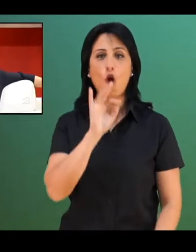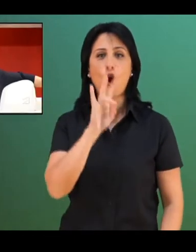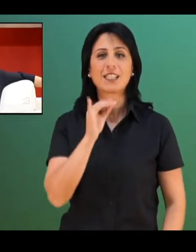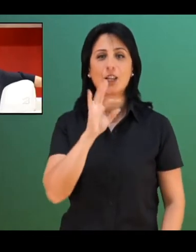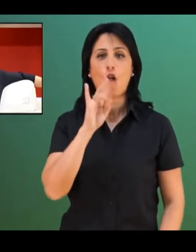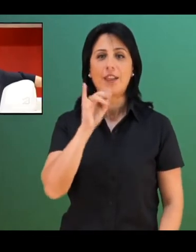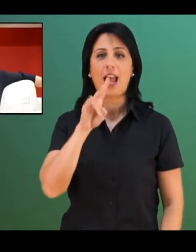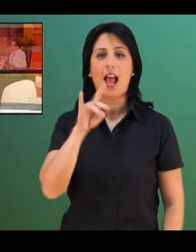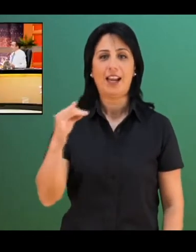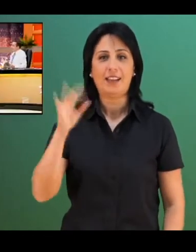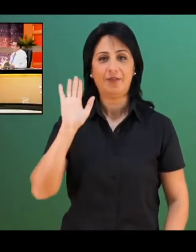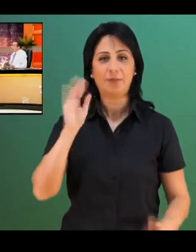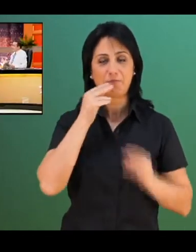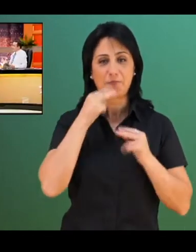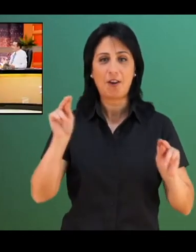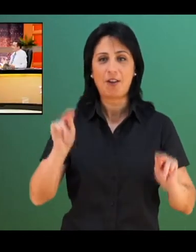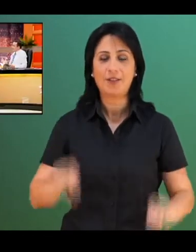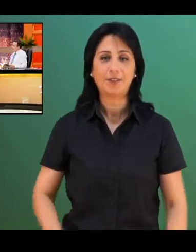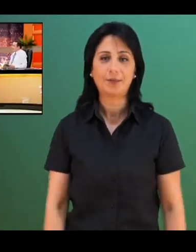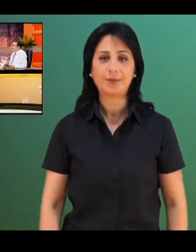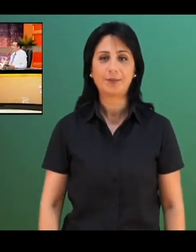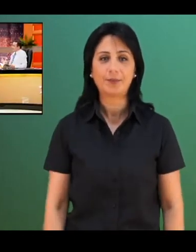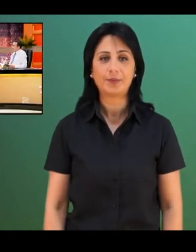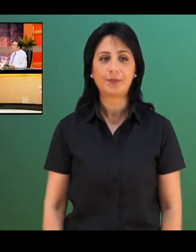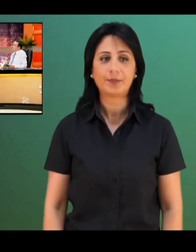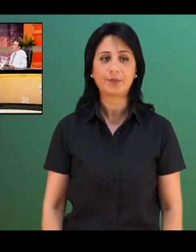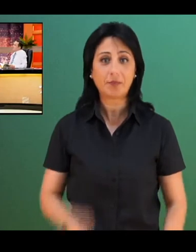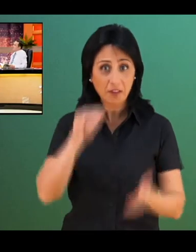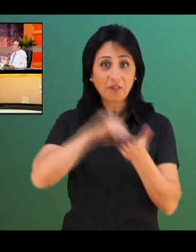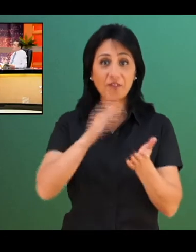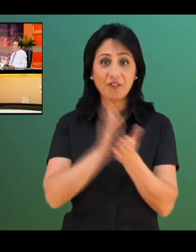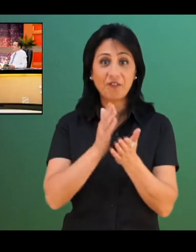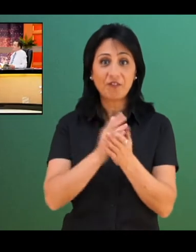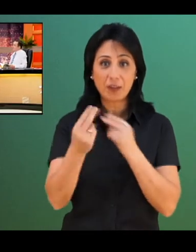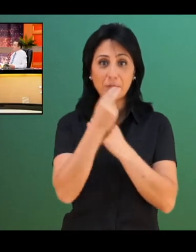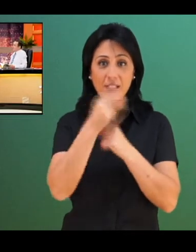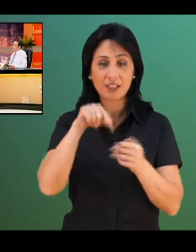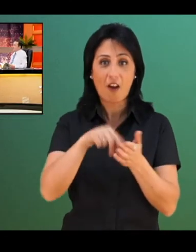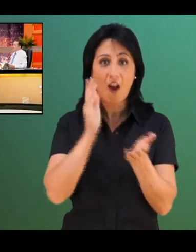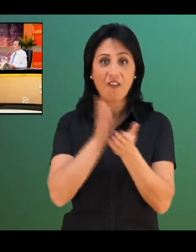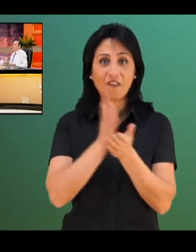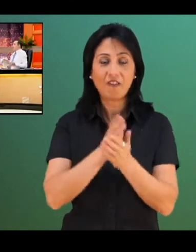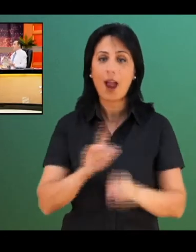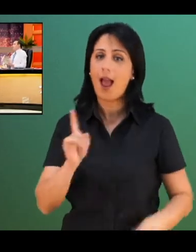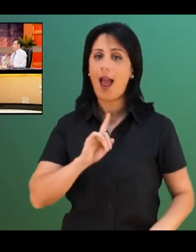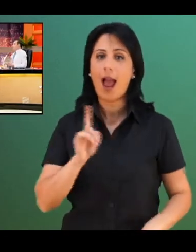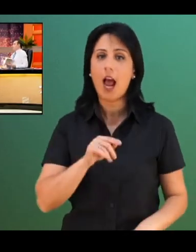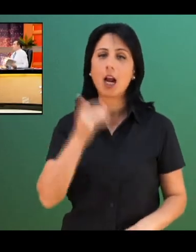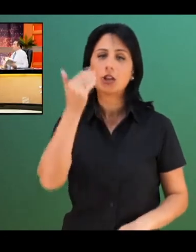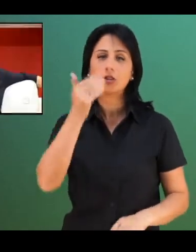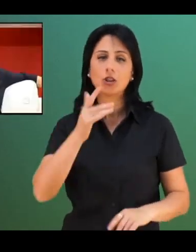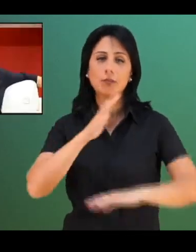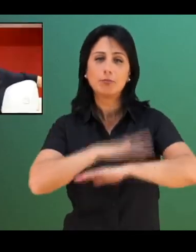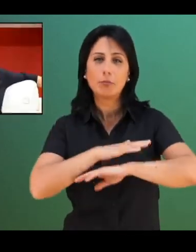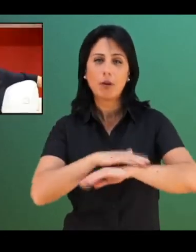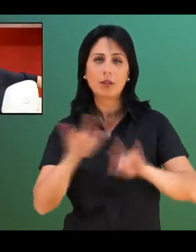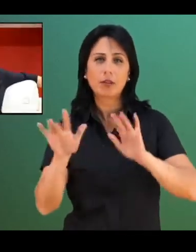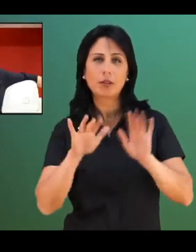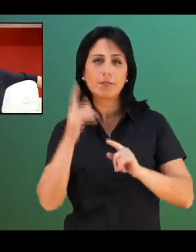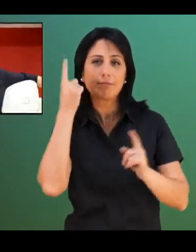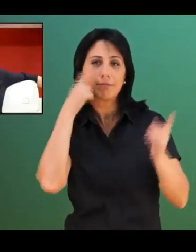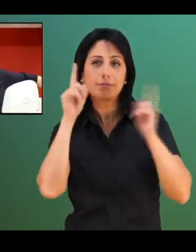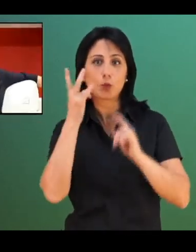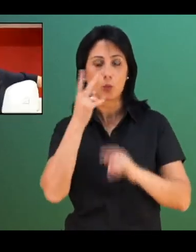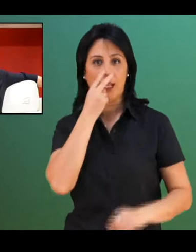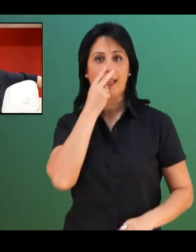აქტერია ეგ პუნქტი არის. მაგას შენი შემოქმედებითი მე დაინახავს. ხო. ანუ გადაშლი რა წიგნს